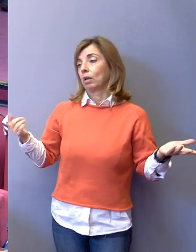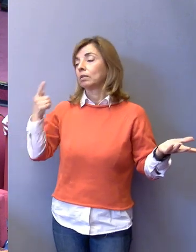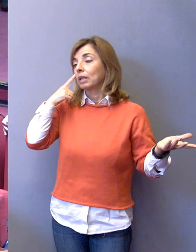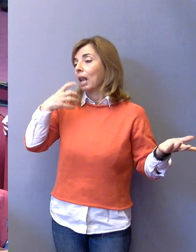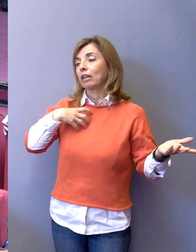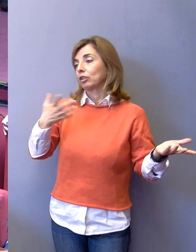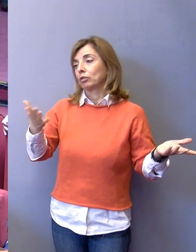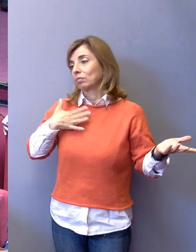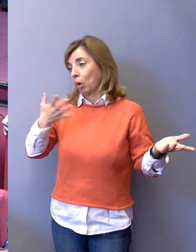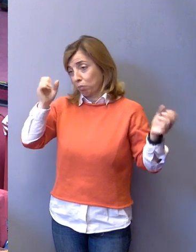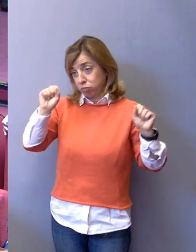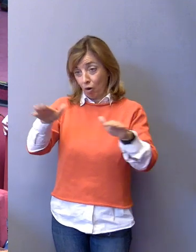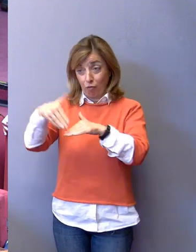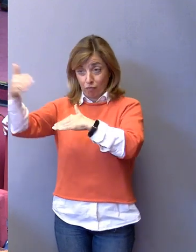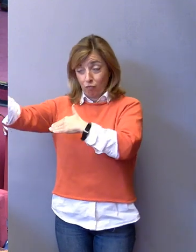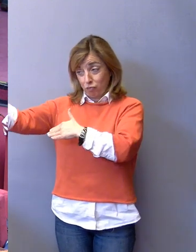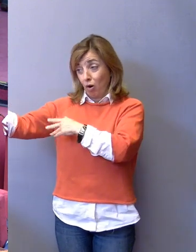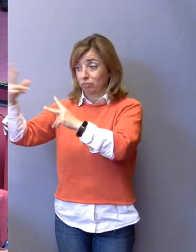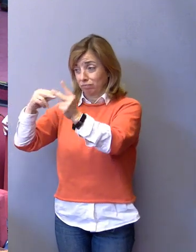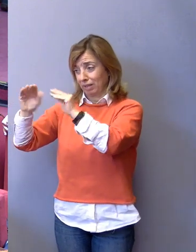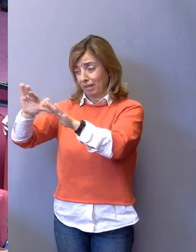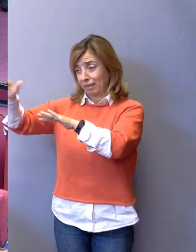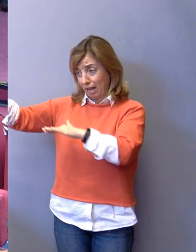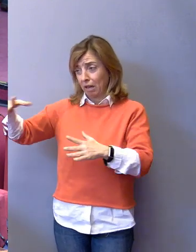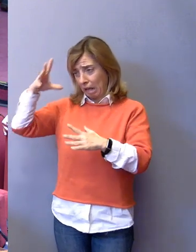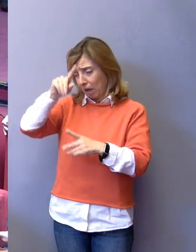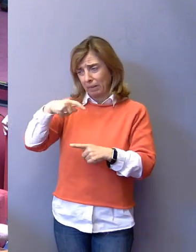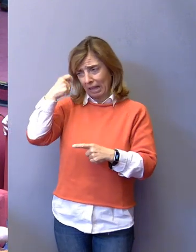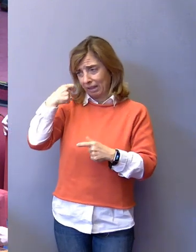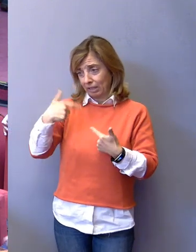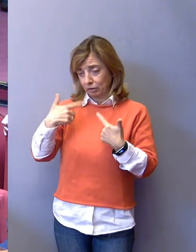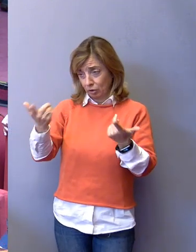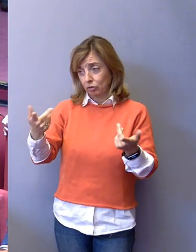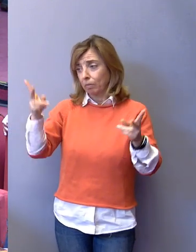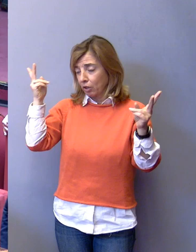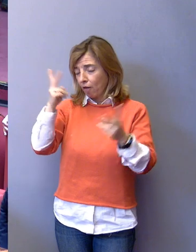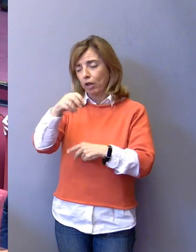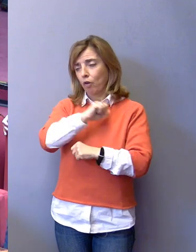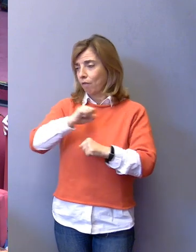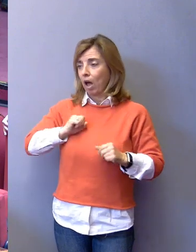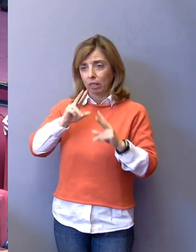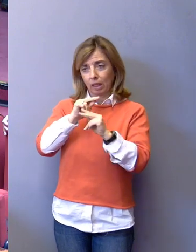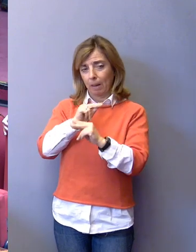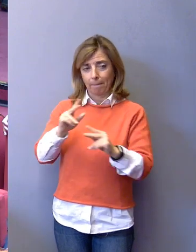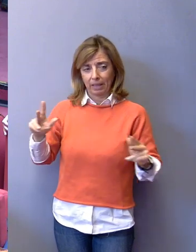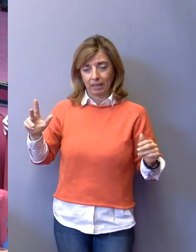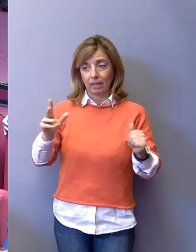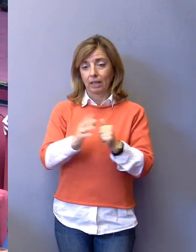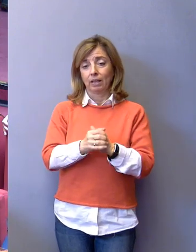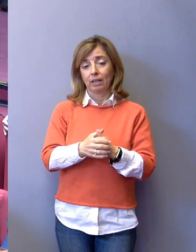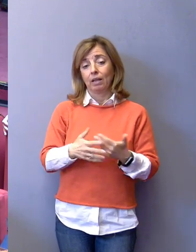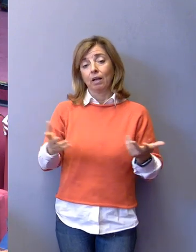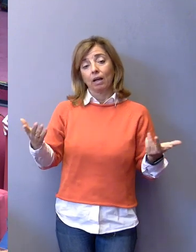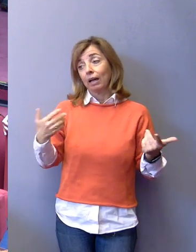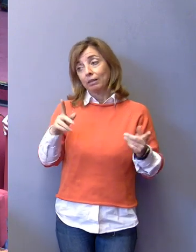e potete andare fuori discutere d'altro Capisco che non sia di interesse però si fa fatica ad avere a parlare cioè io non